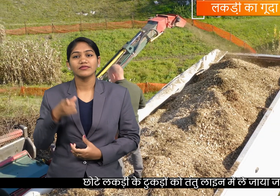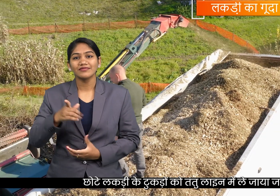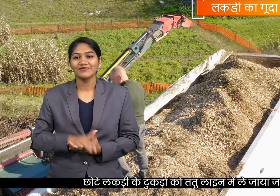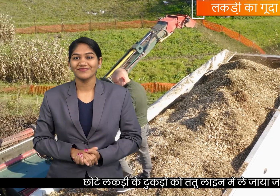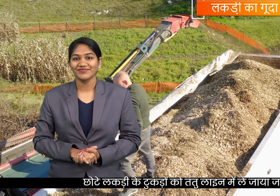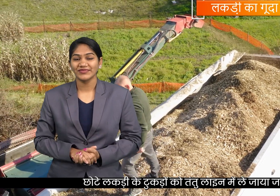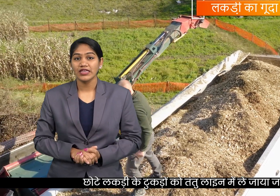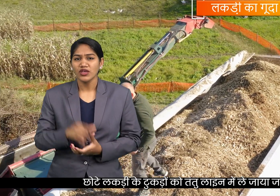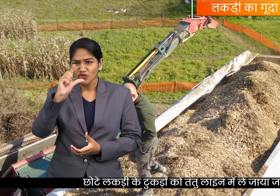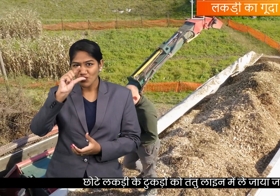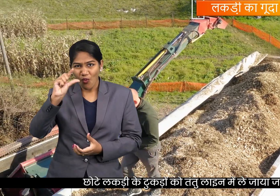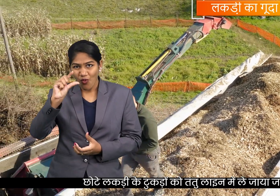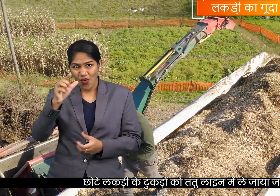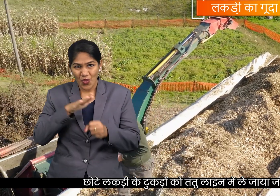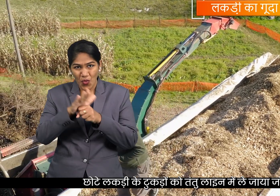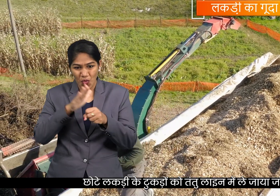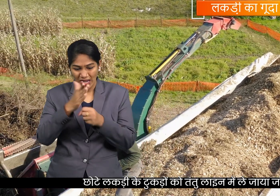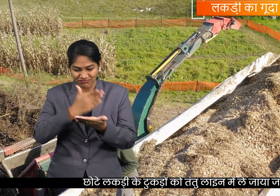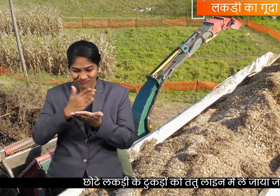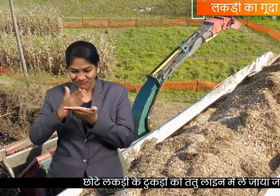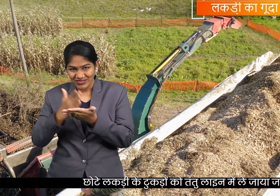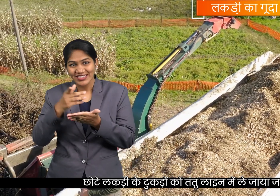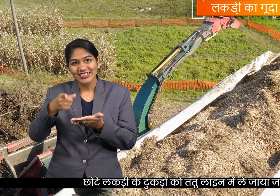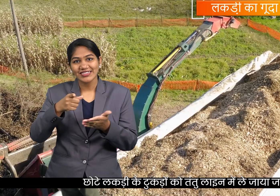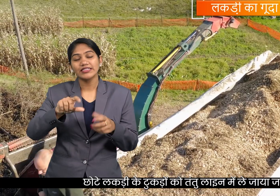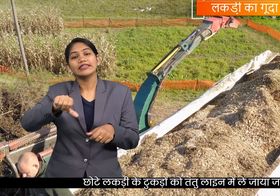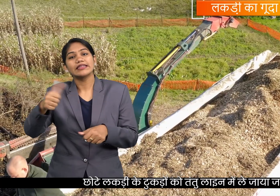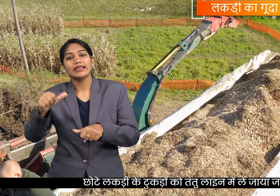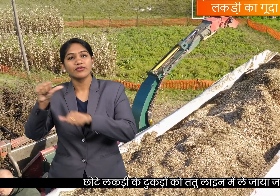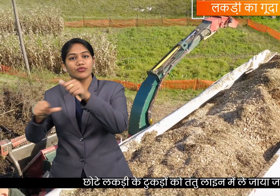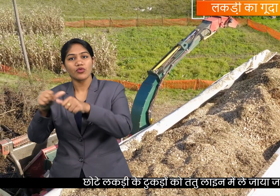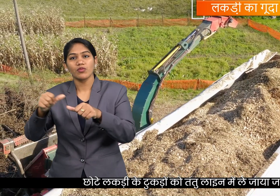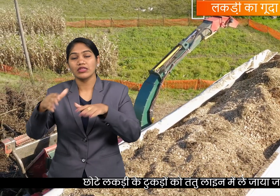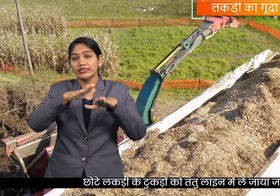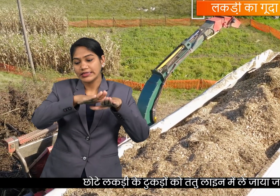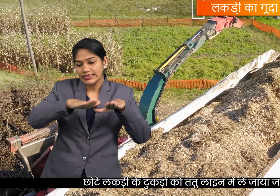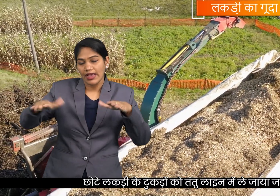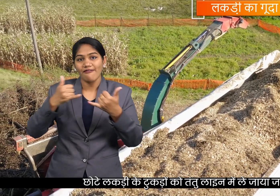छोटे लकड़ी के टुकड़ों को तंतु लाइन में लाया जाता है,